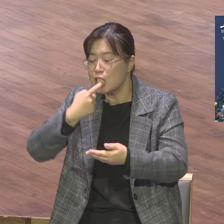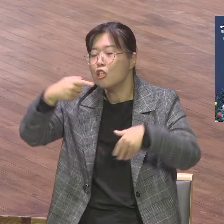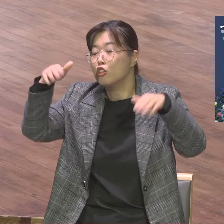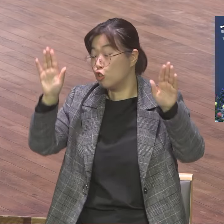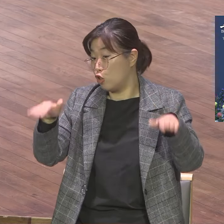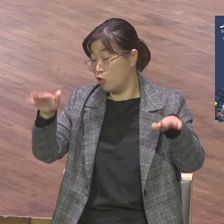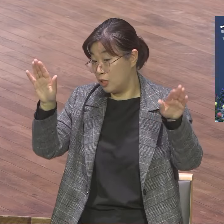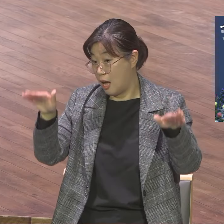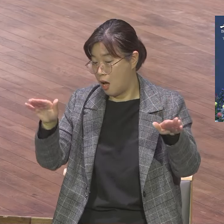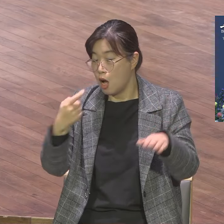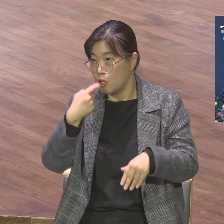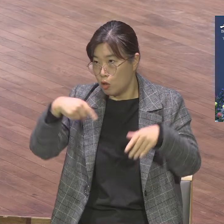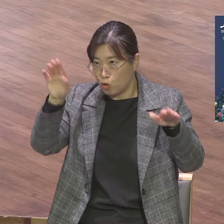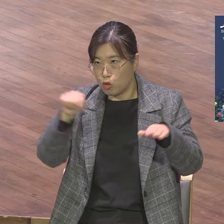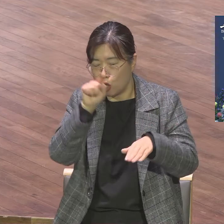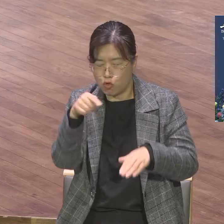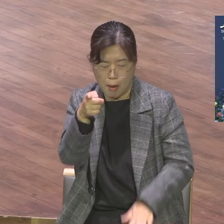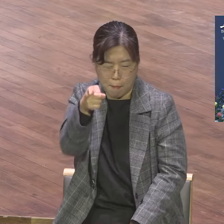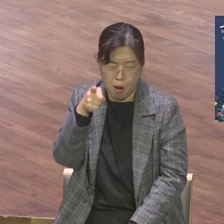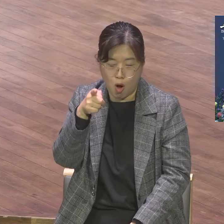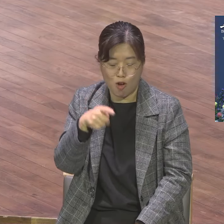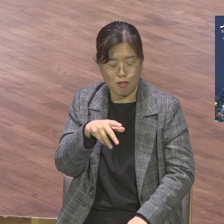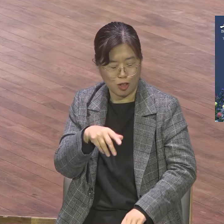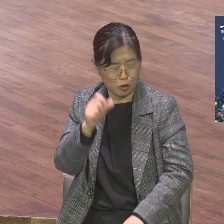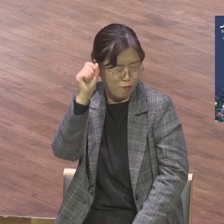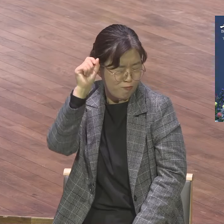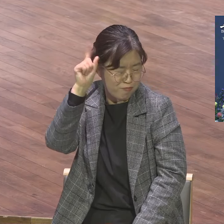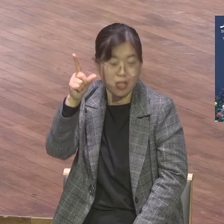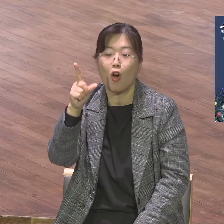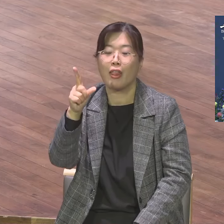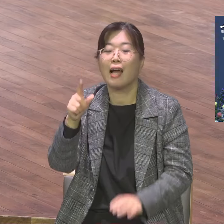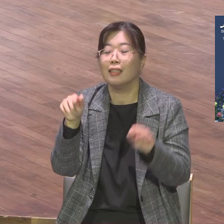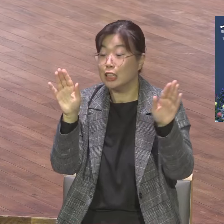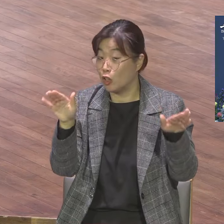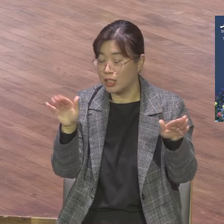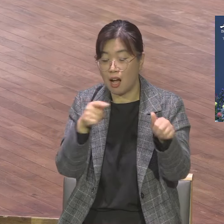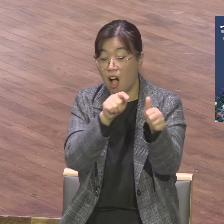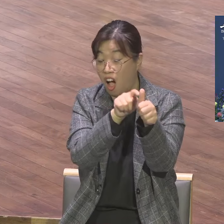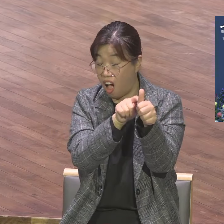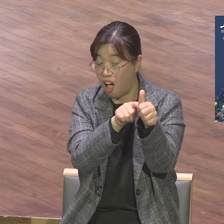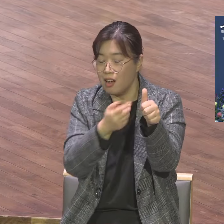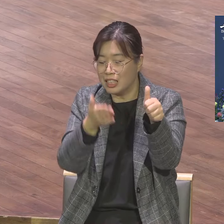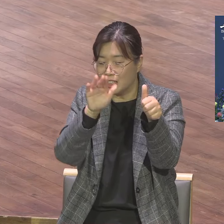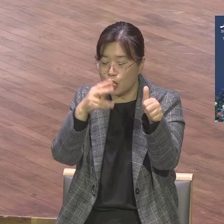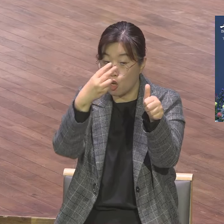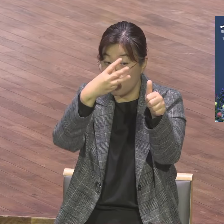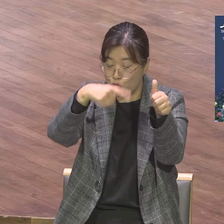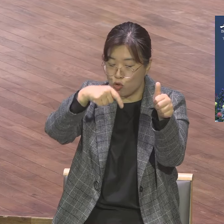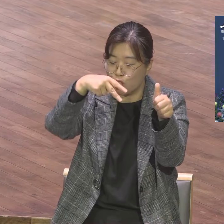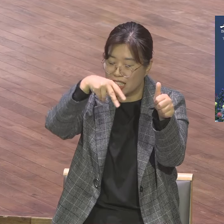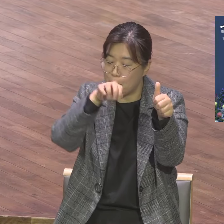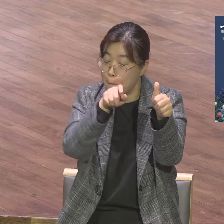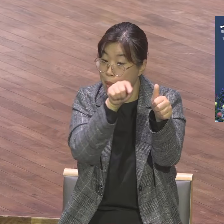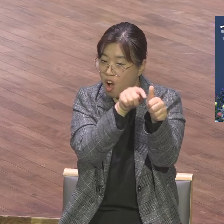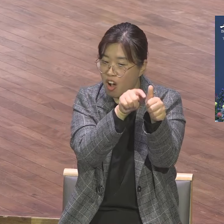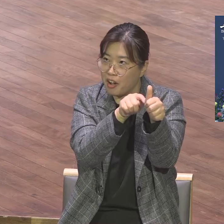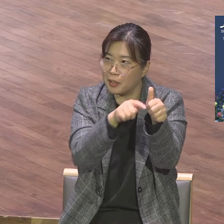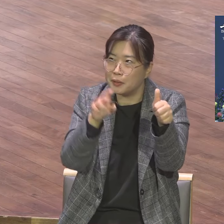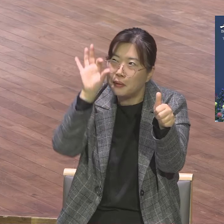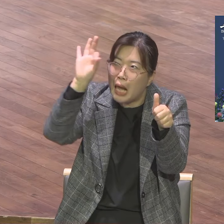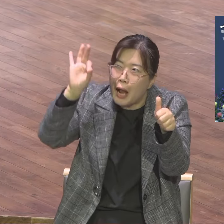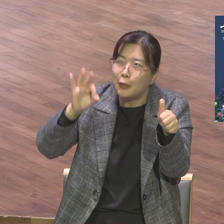존재로 지음을 받았습니다. 천사 중에 가장 뛰어난 존재. 그런데 이 루시퍼가 하나님의